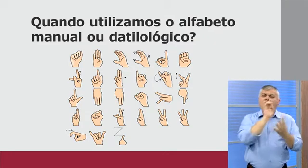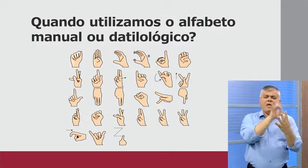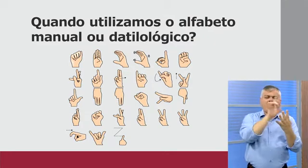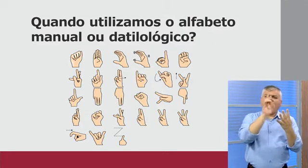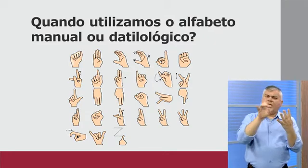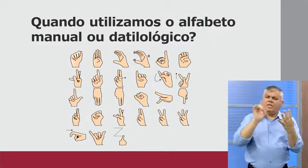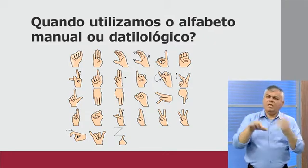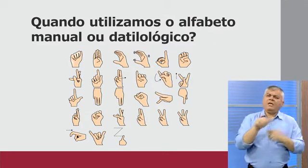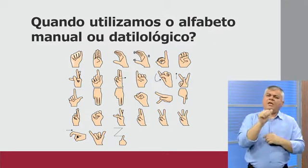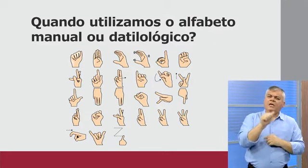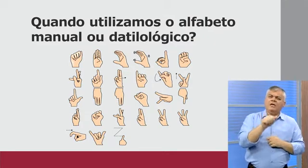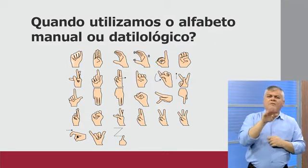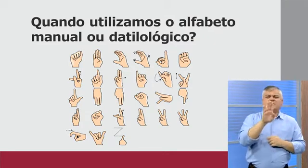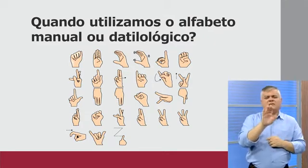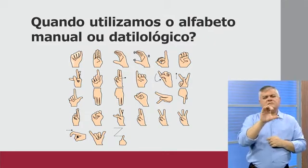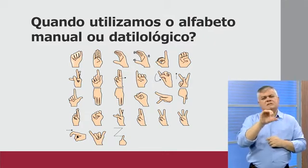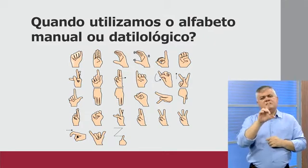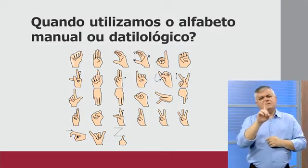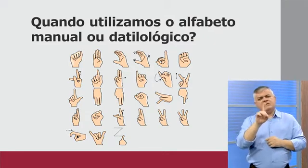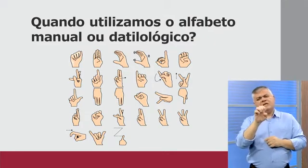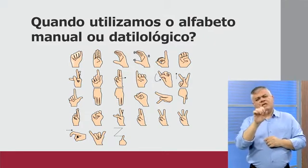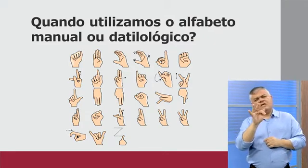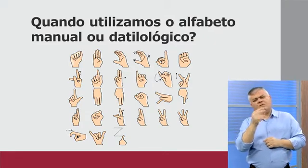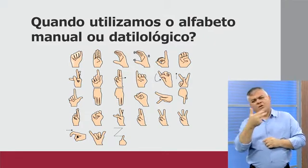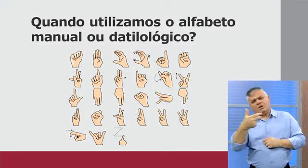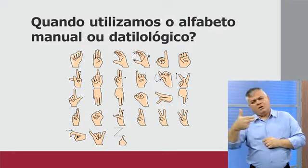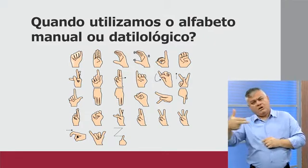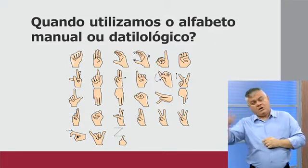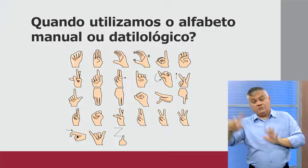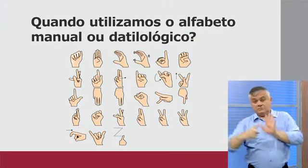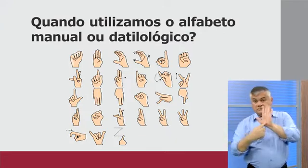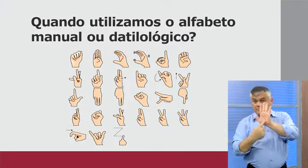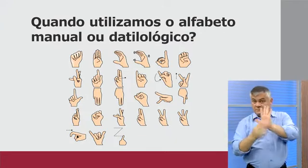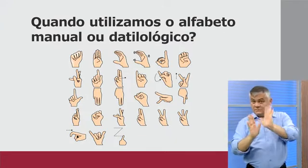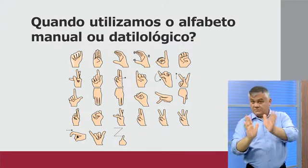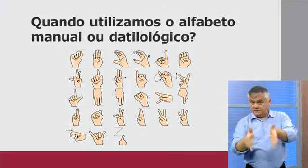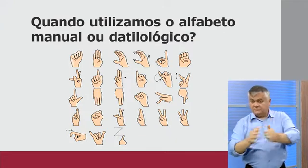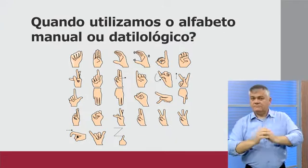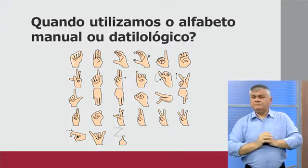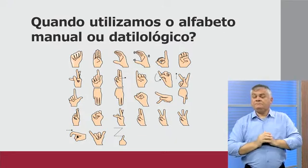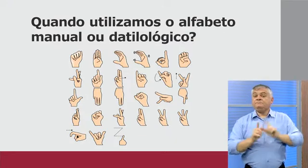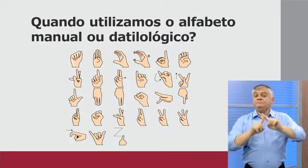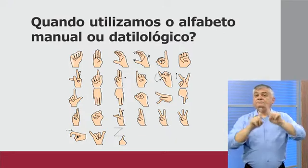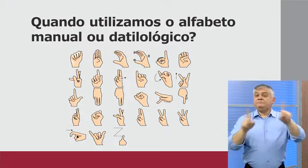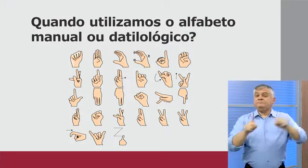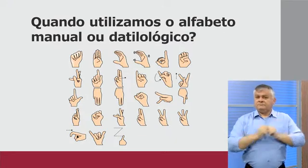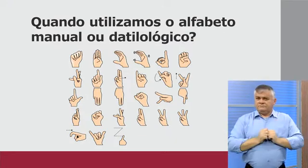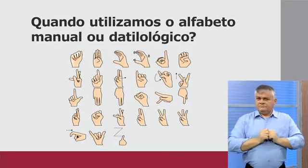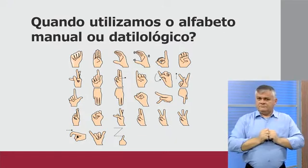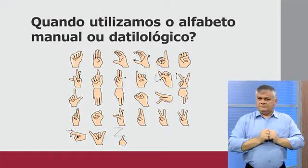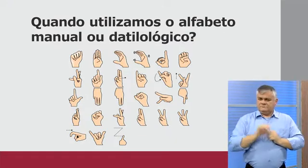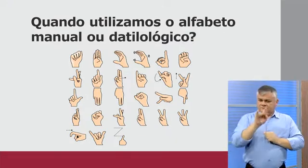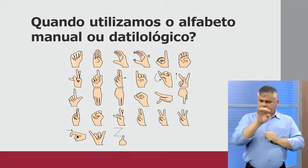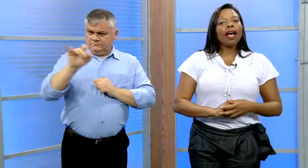letrinha, A, B, C, todo o alfabeto foi apresentado para vocês. Mas o alfabeto é língua de